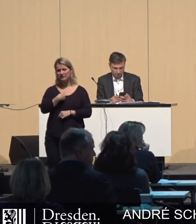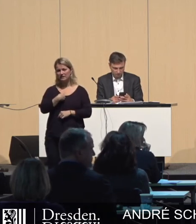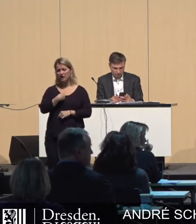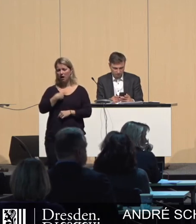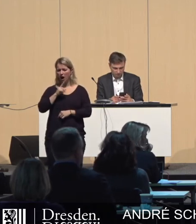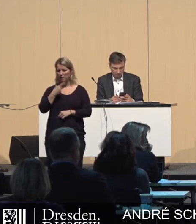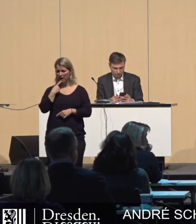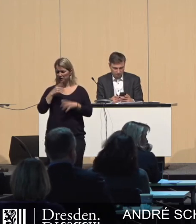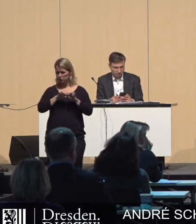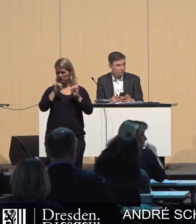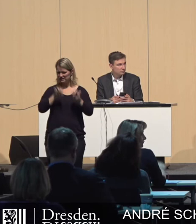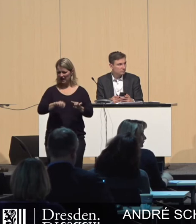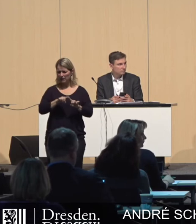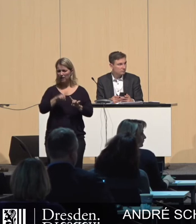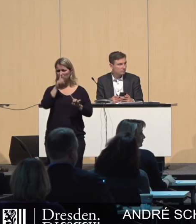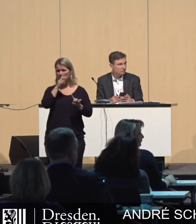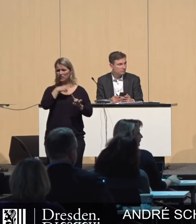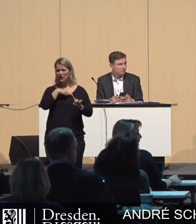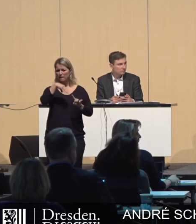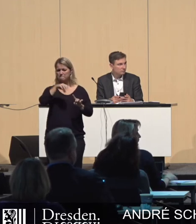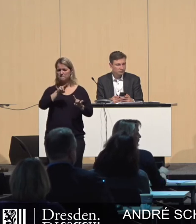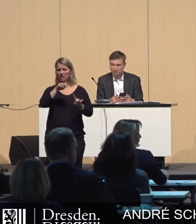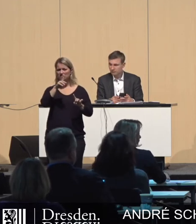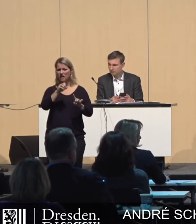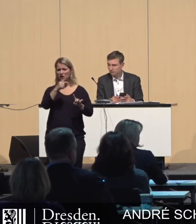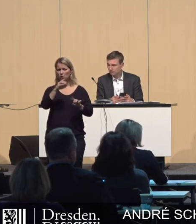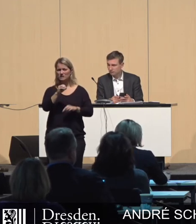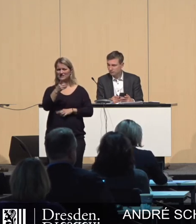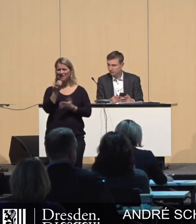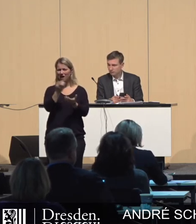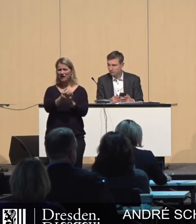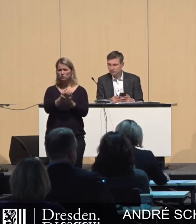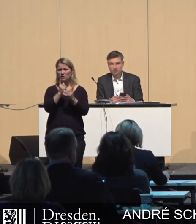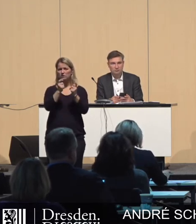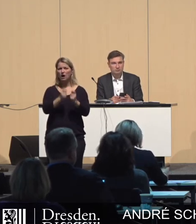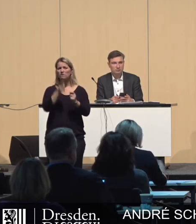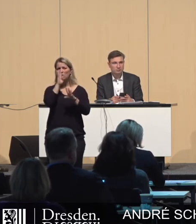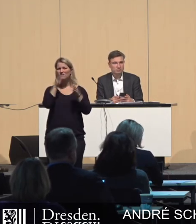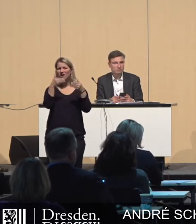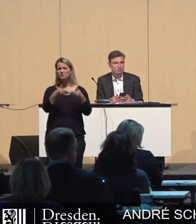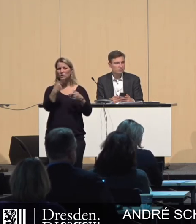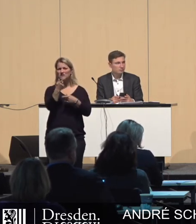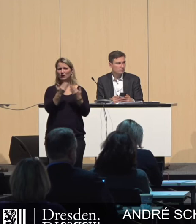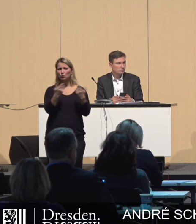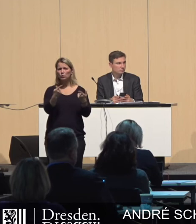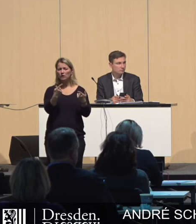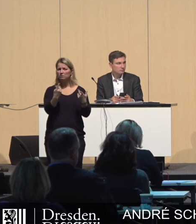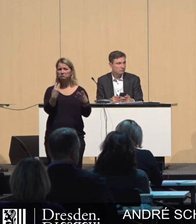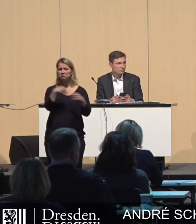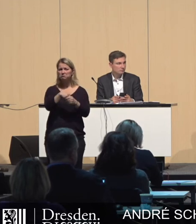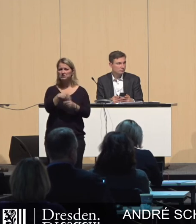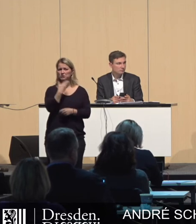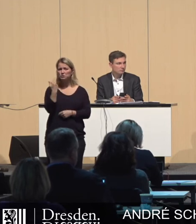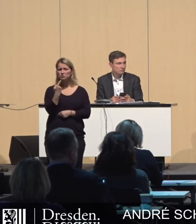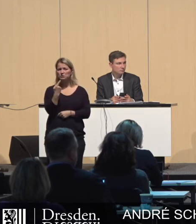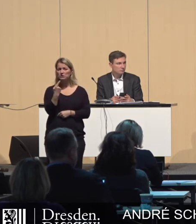System von Mandatos ist dieser Ergänzungsantrag der Fraktion Die Grünen nicht hinterlegt. Mir liegt er